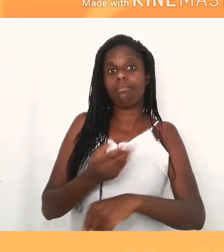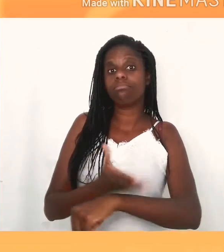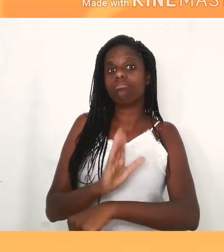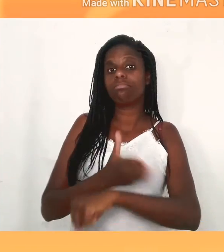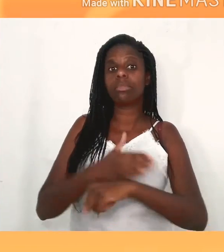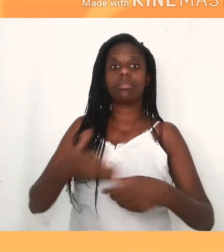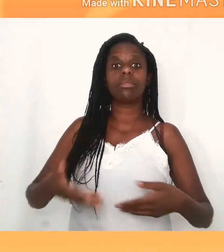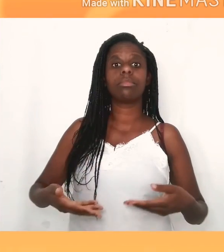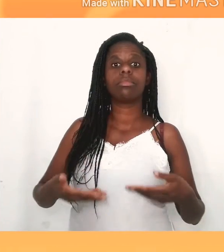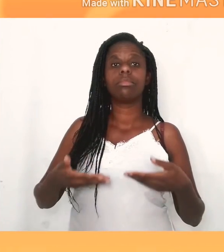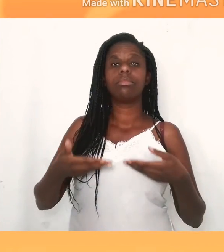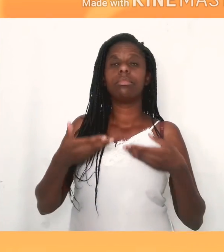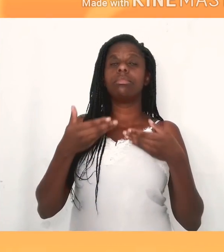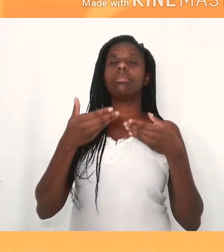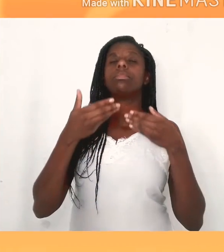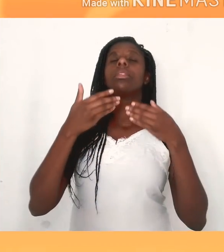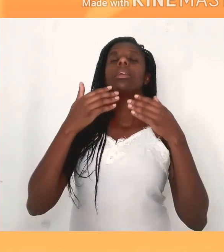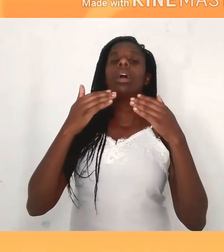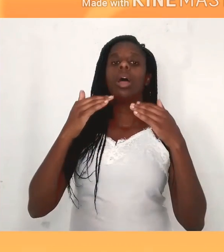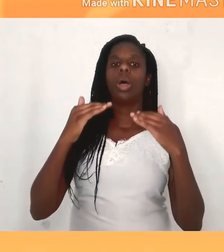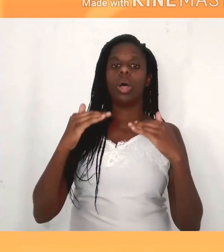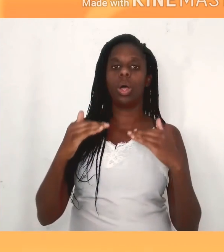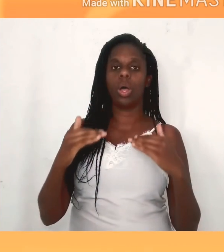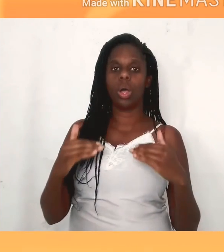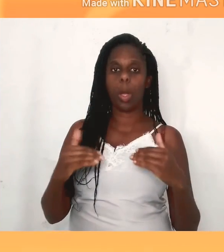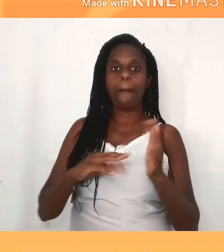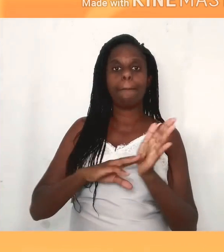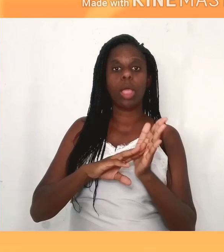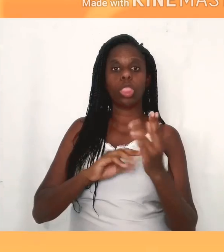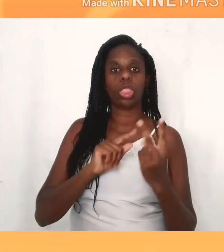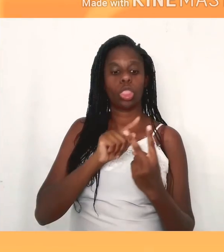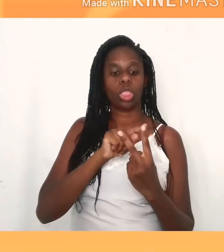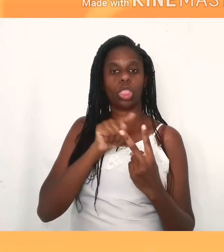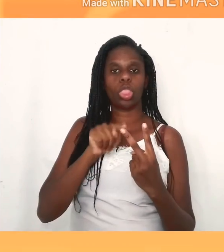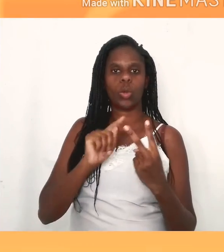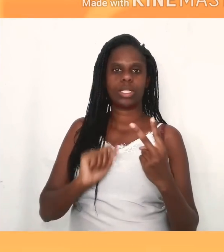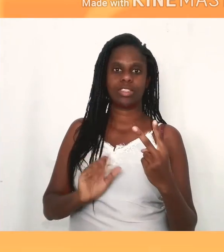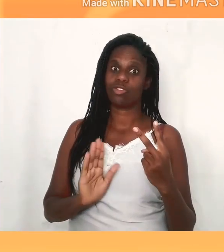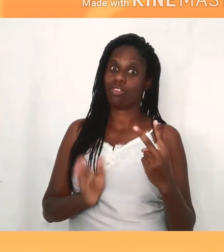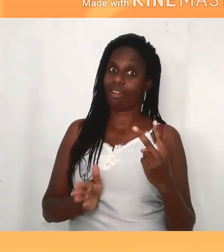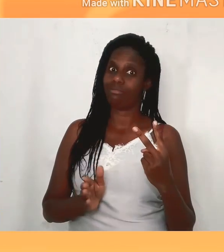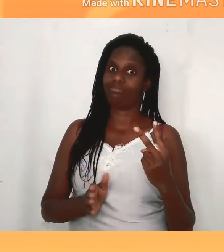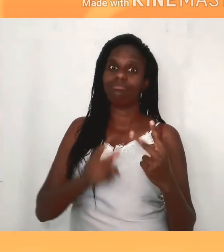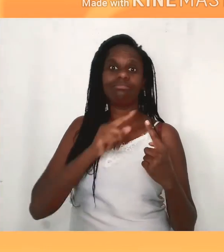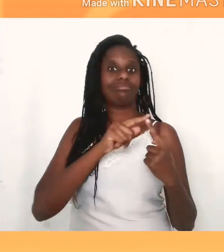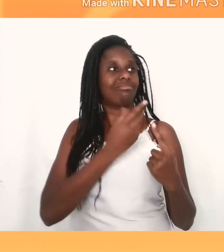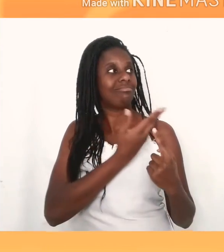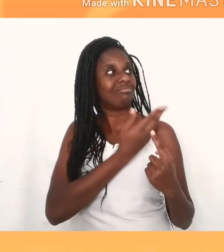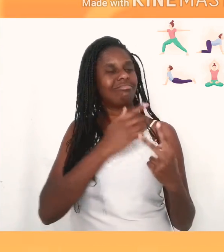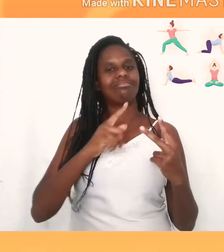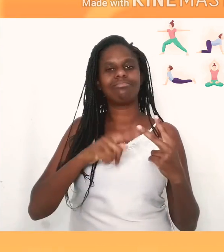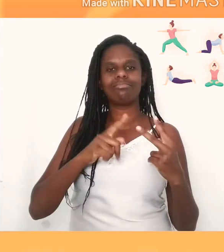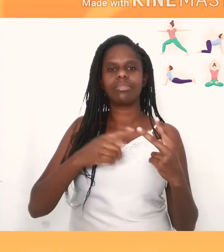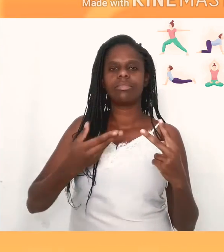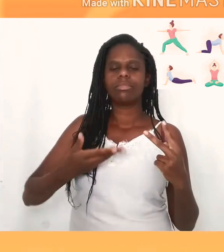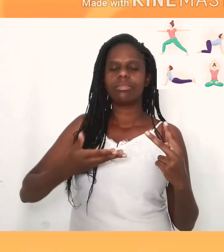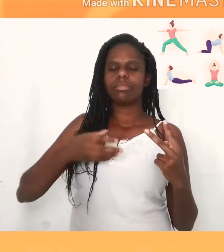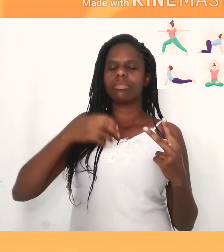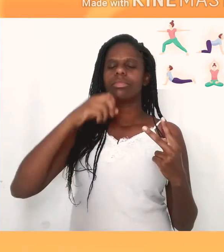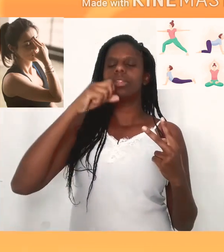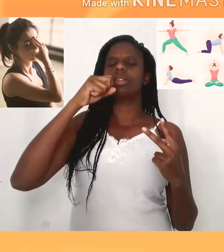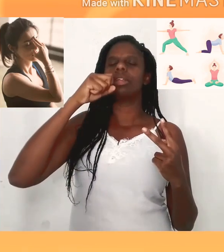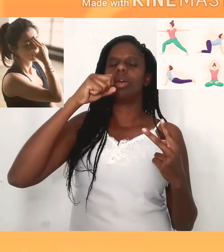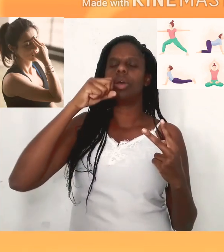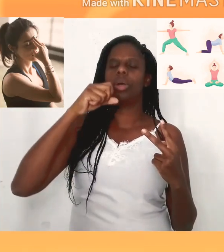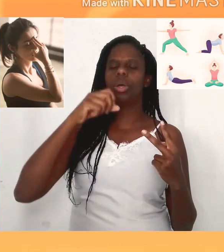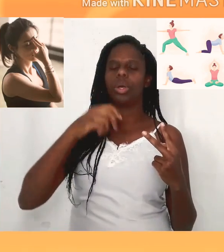do exercício respiratório, que são já dois métodos que eu estou apontando aqui, que